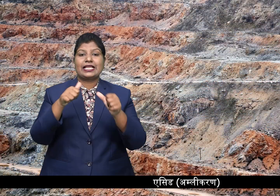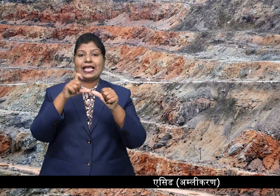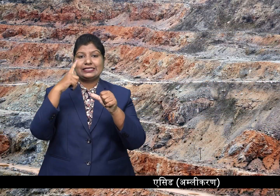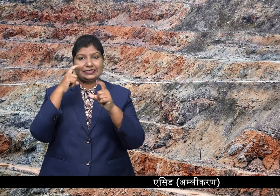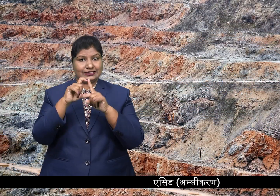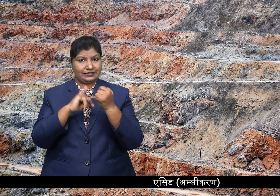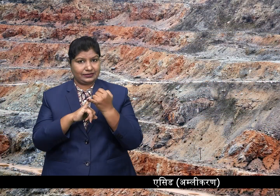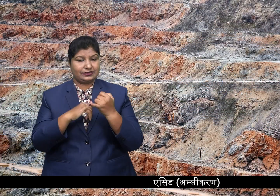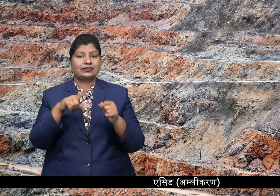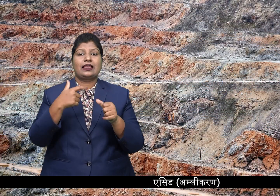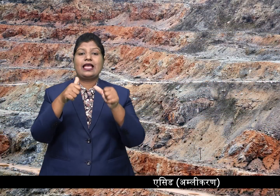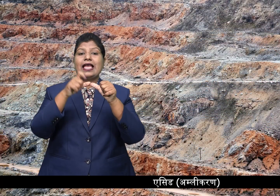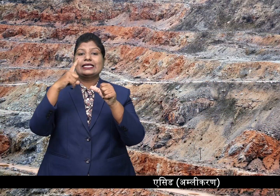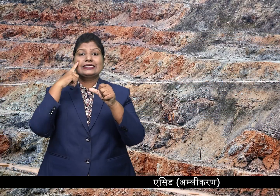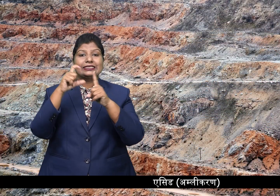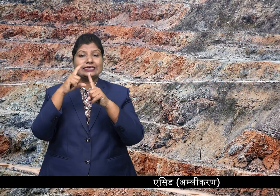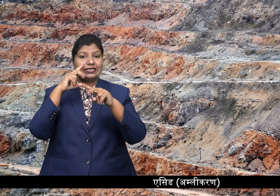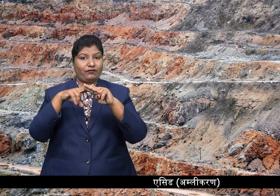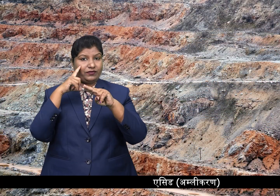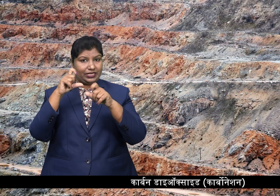एसिड, अम्लीकरण,